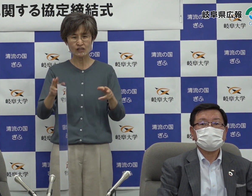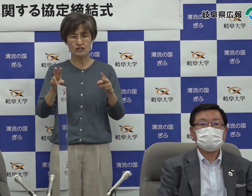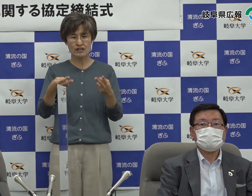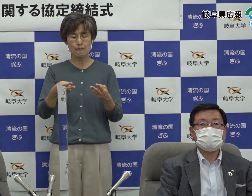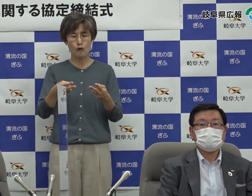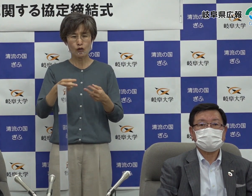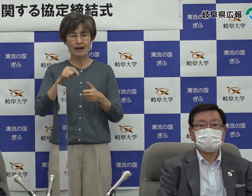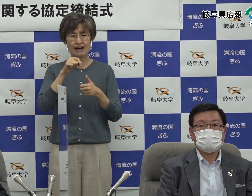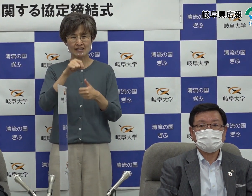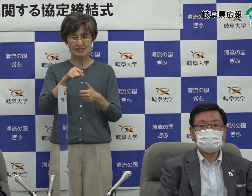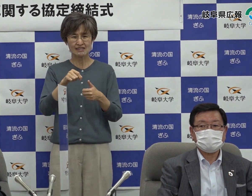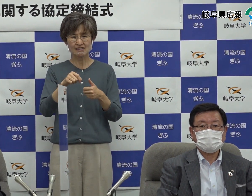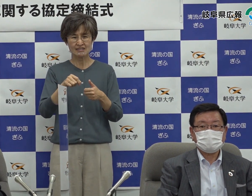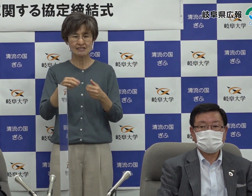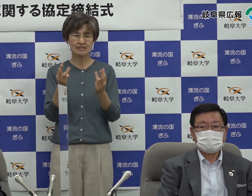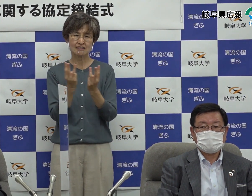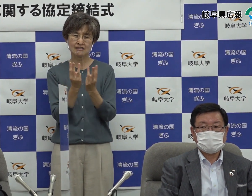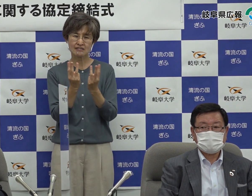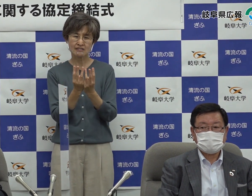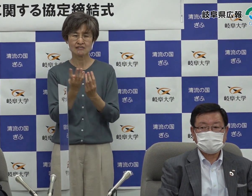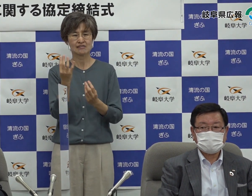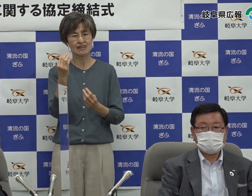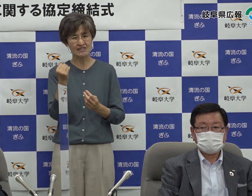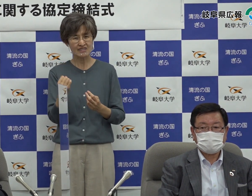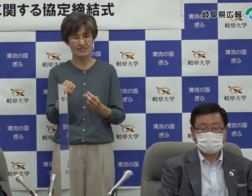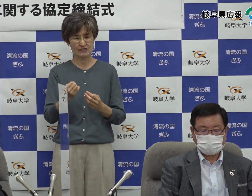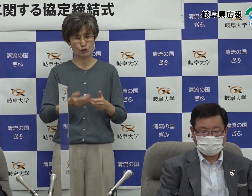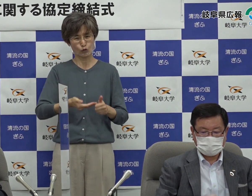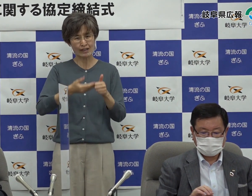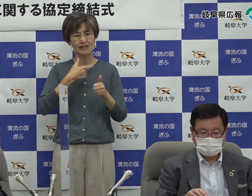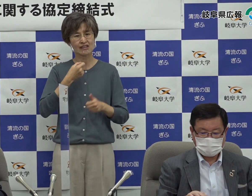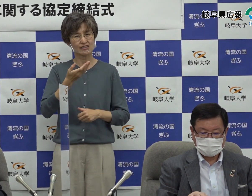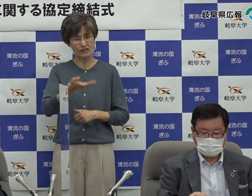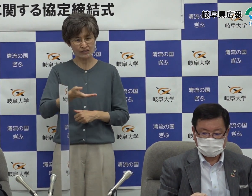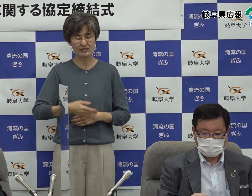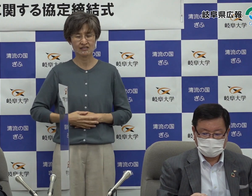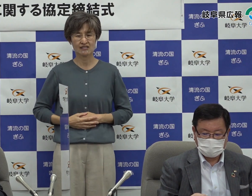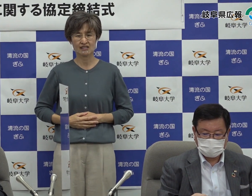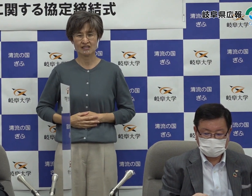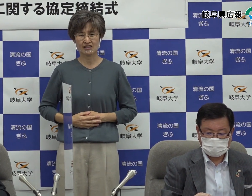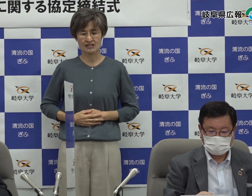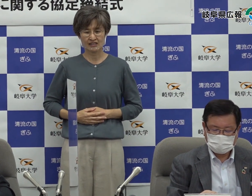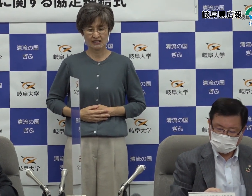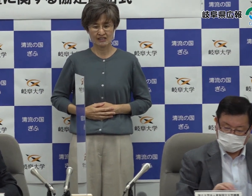そういった目標はあれば教えていただければと思います。